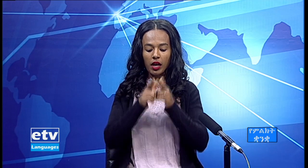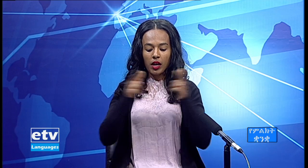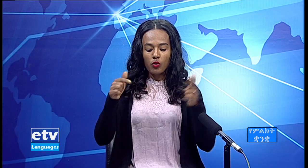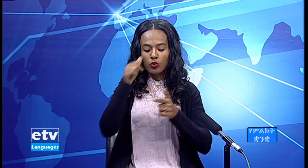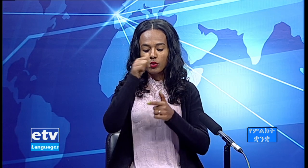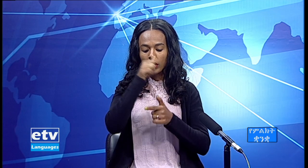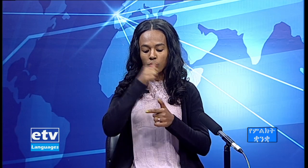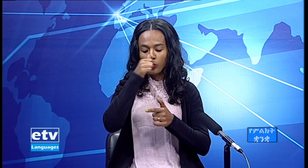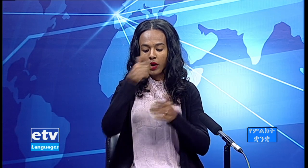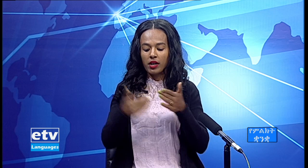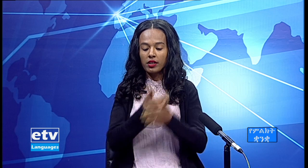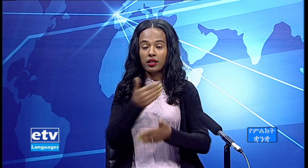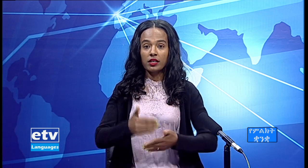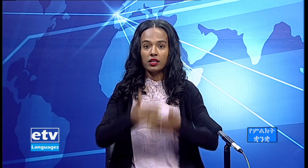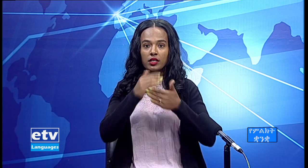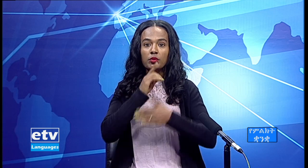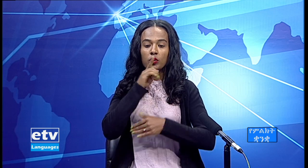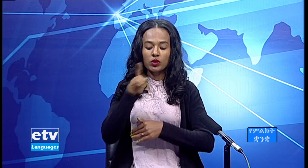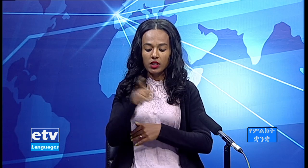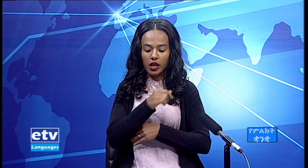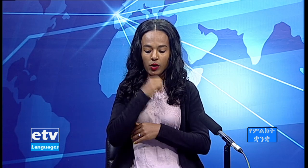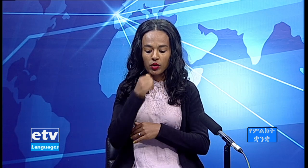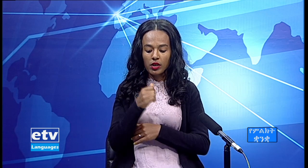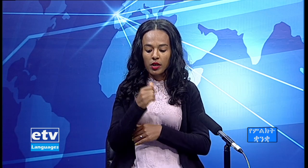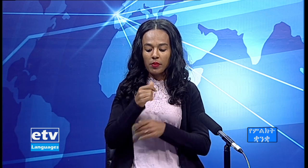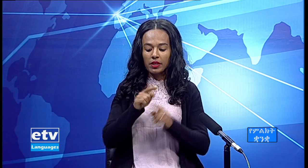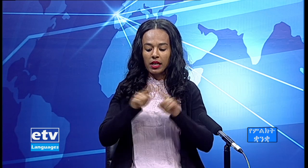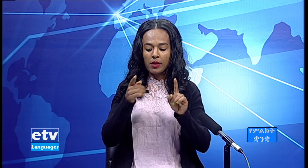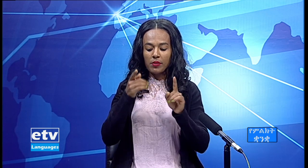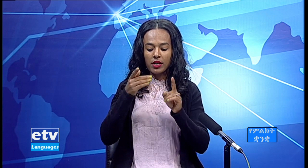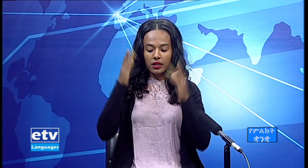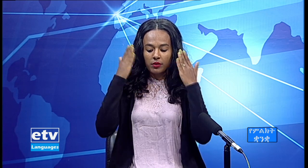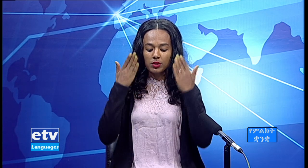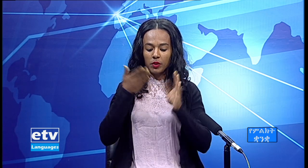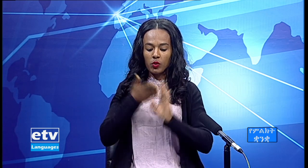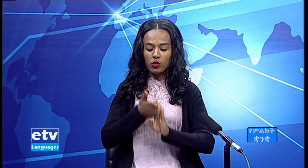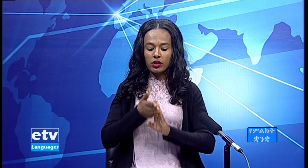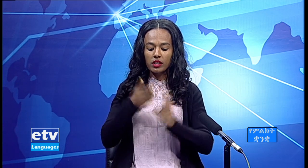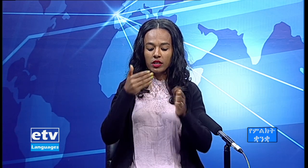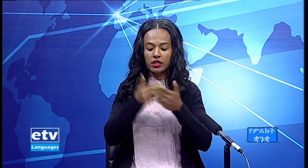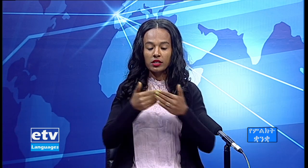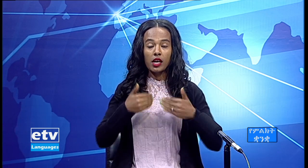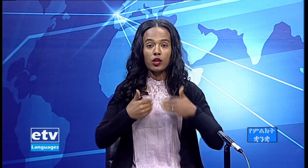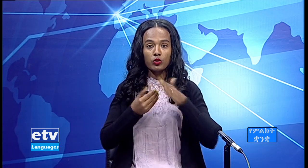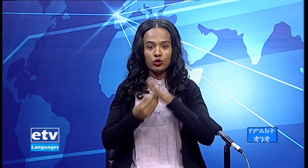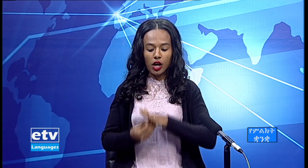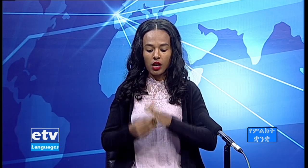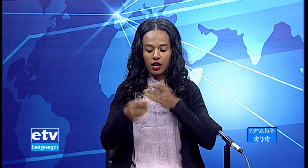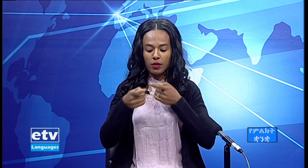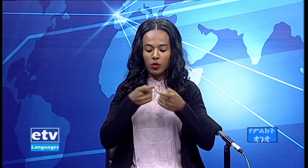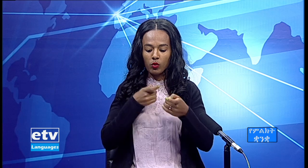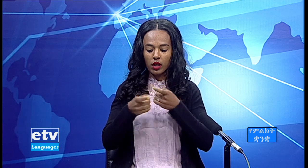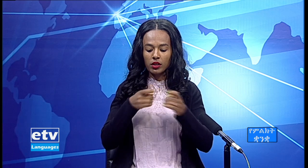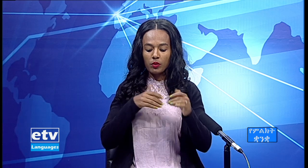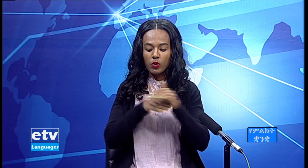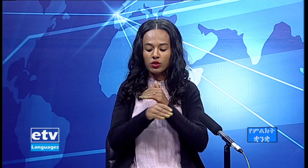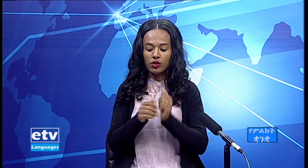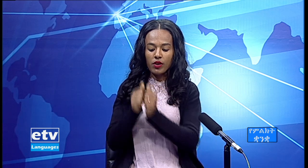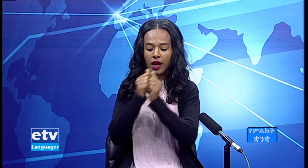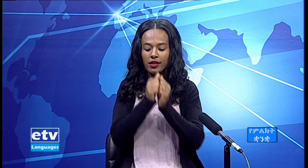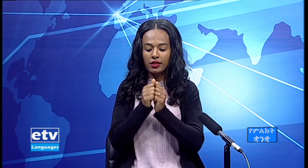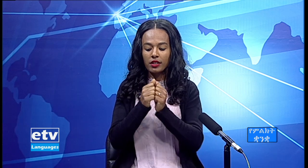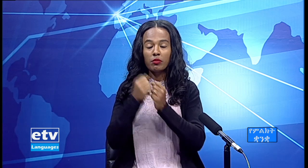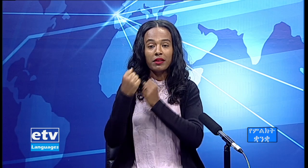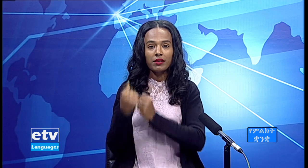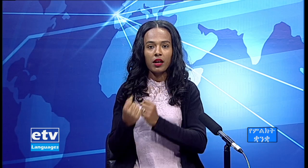በመጨረሻም ታላቁ የኢትዮጵያ ህዳሴ ግድብ እውን እንዳይሆን በተለይ በግብጽ በኩል እየደረሰ ያለውን ጫና ለመቆጣጠር